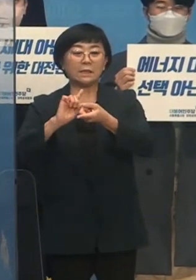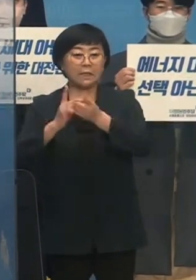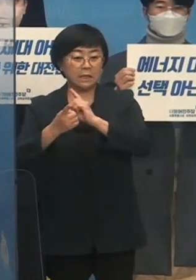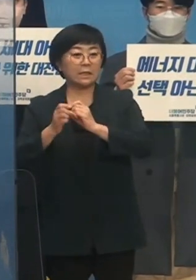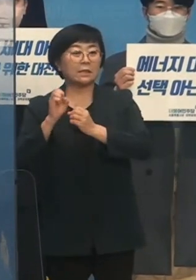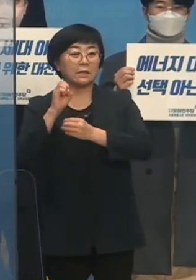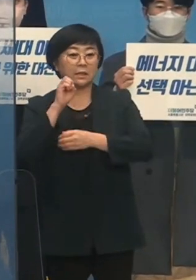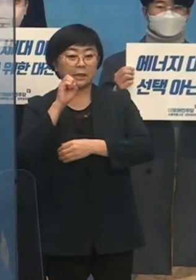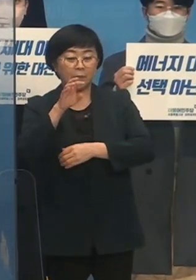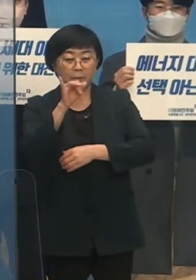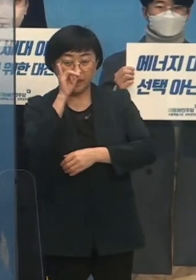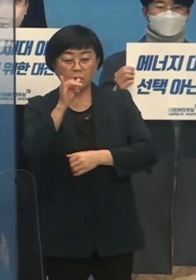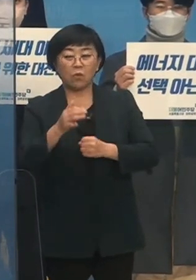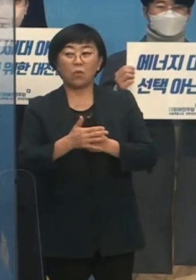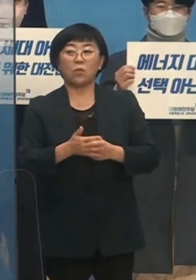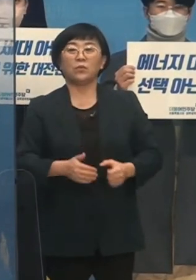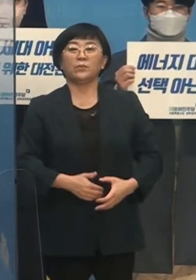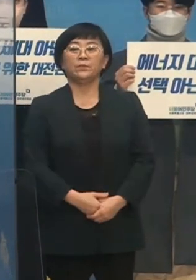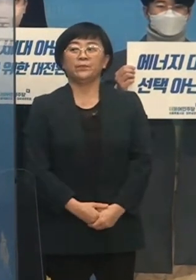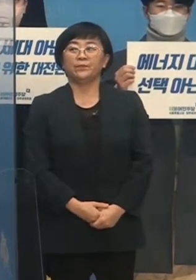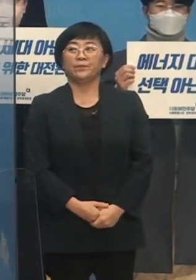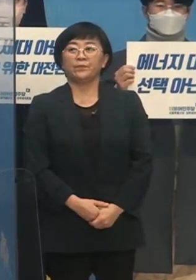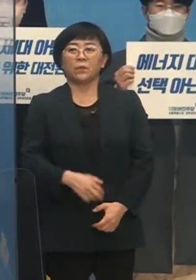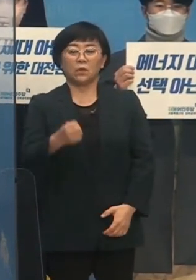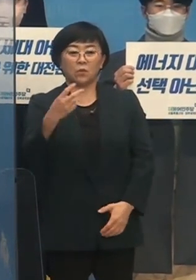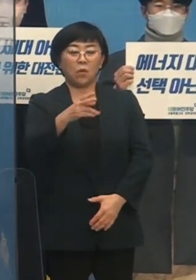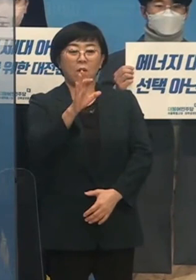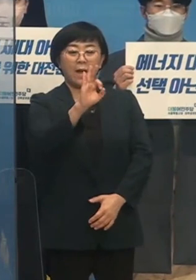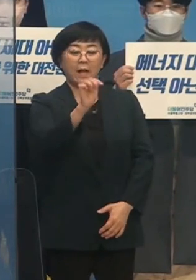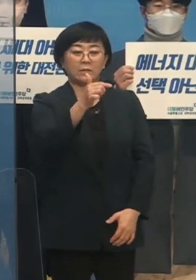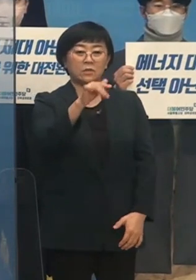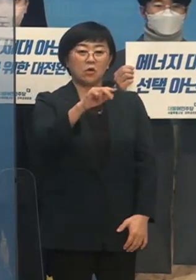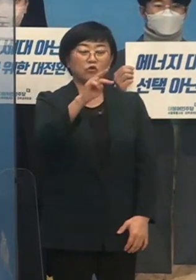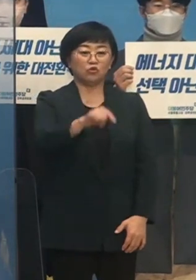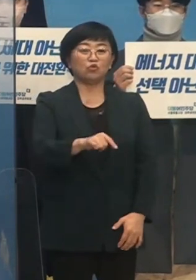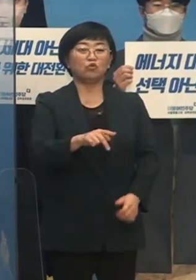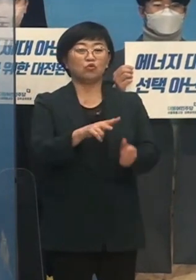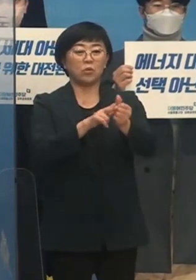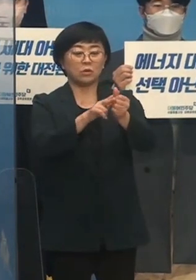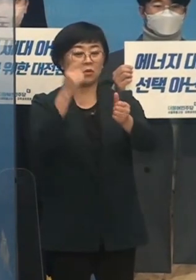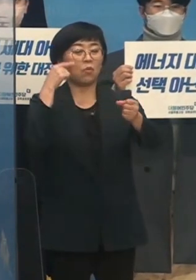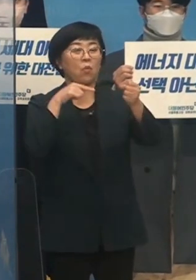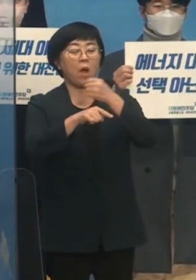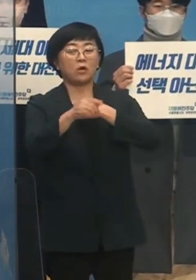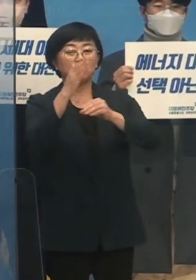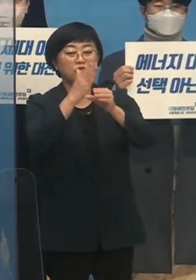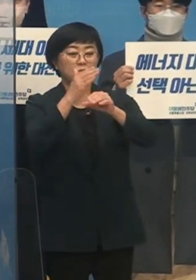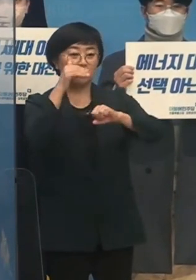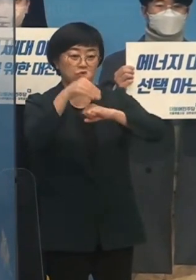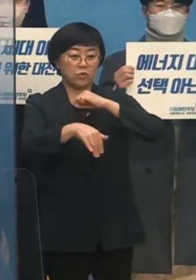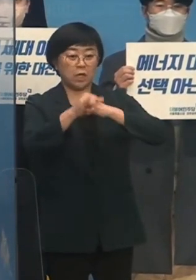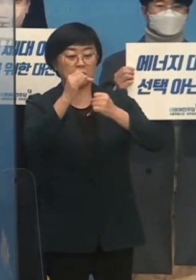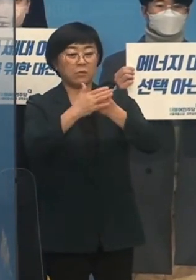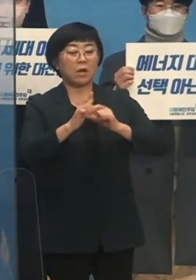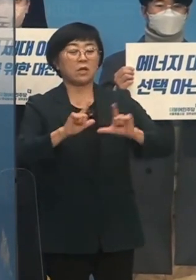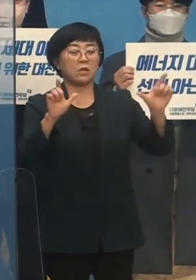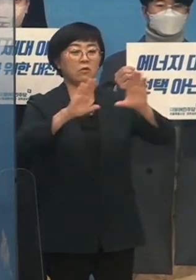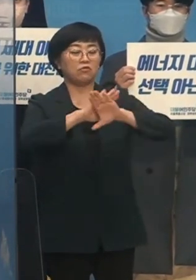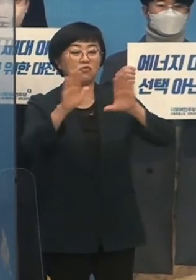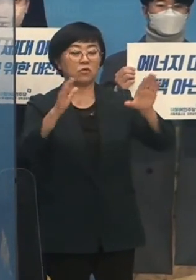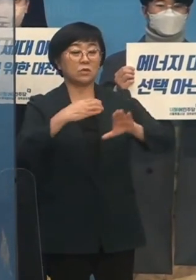하는 모습을 보이고 있습니다. 또한 안철수 후보는 과학 중심주의에 빠져 기후 정의에